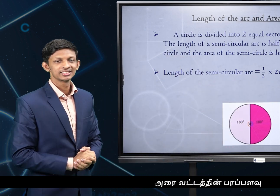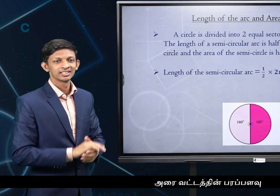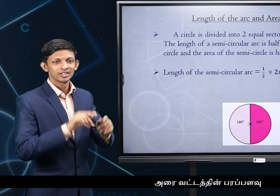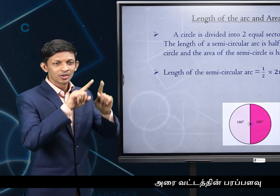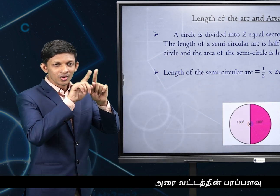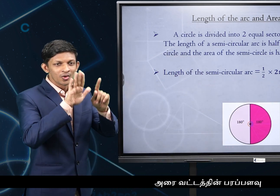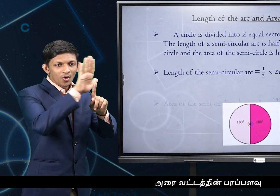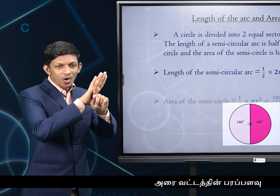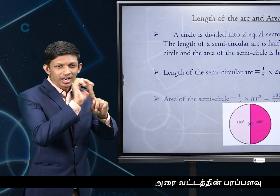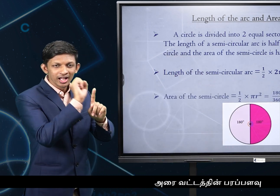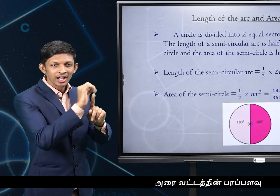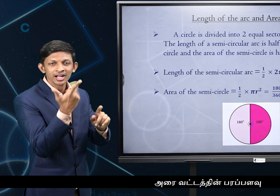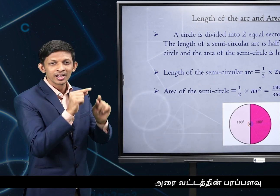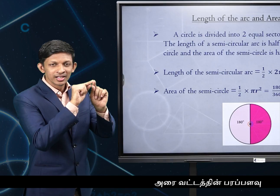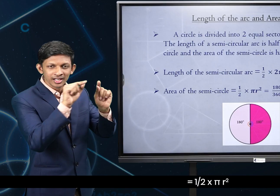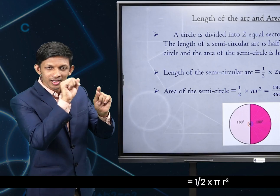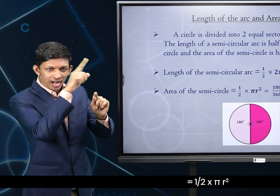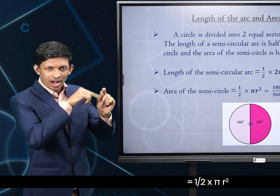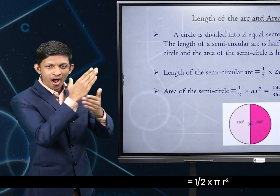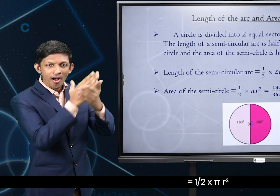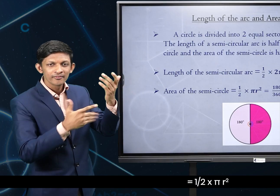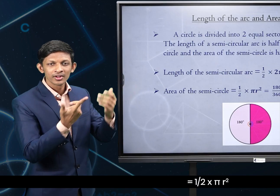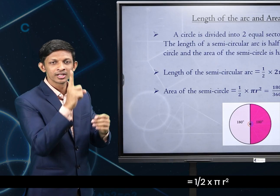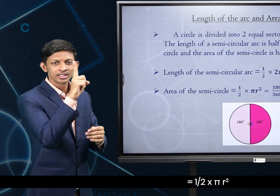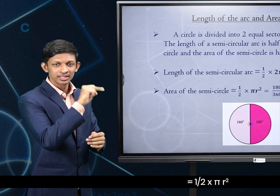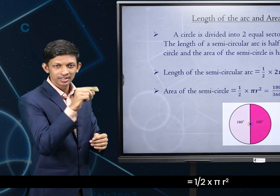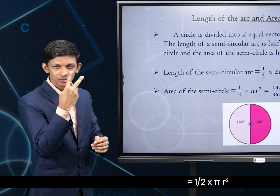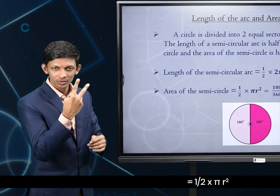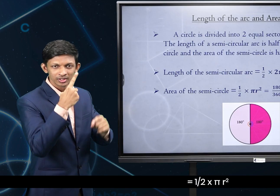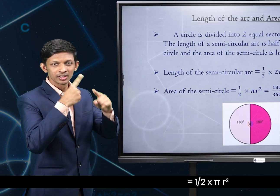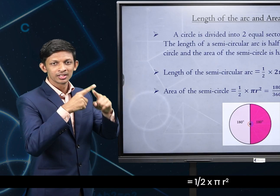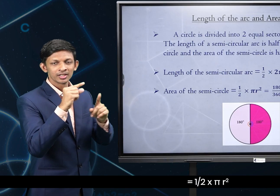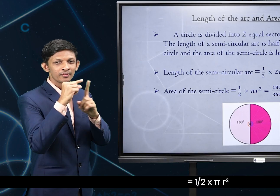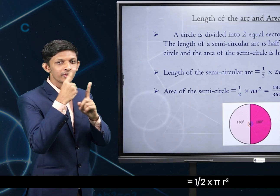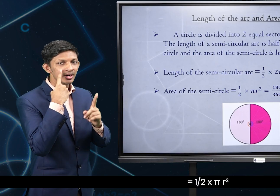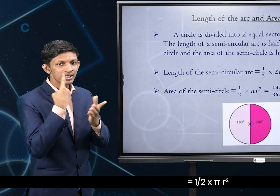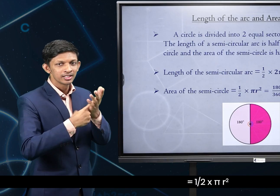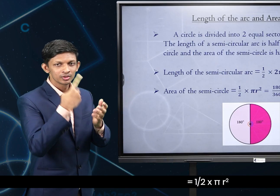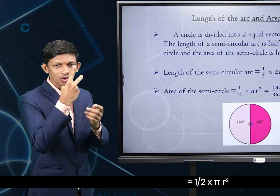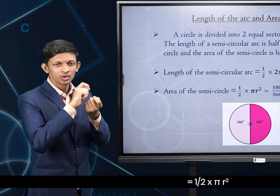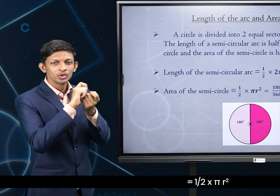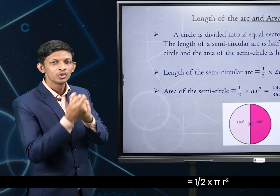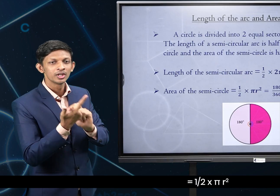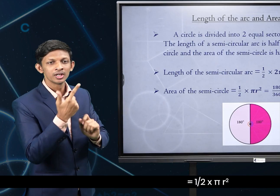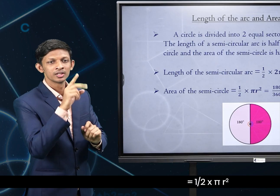அரை வட்டத்தின் பரப்பளவு ஈடு 1/2 பெருக்கல் பை ஆர் மேலிலக்கு 2